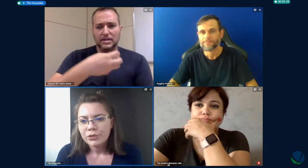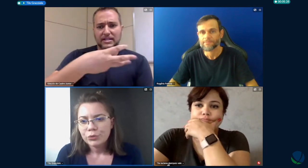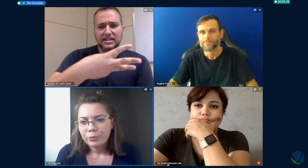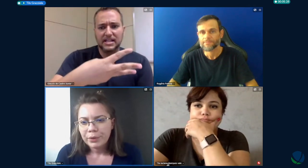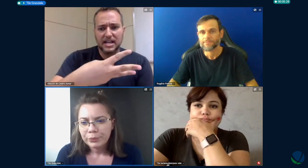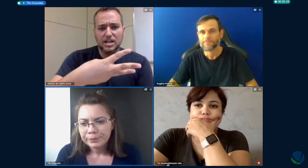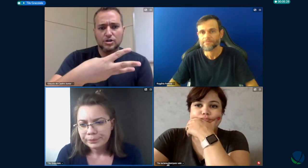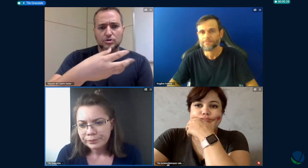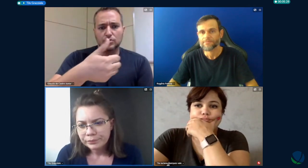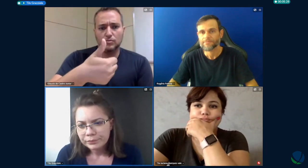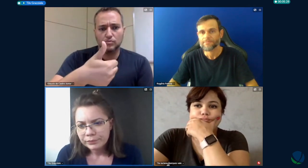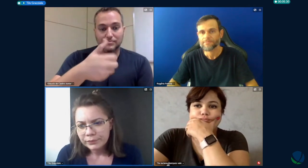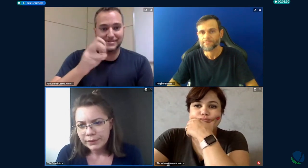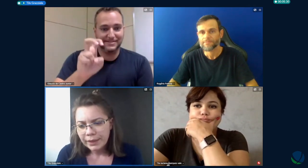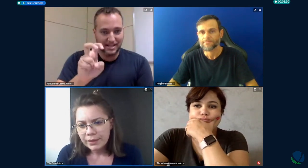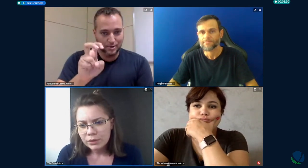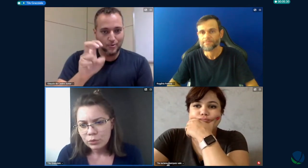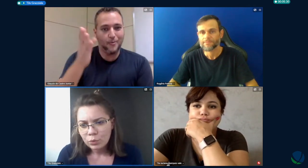a lei de número